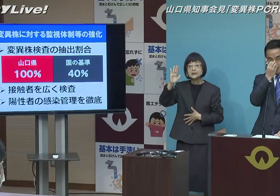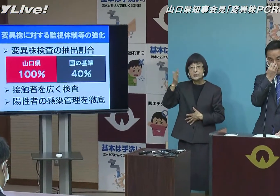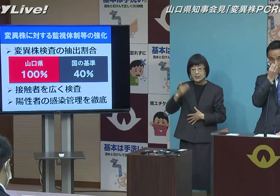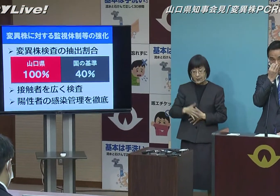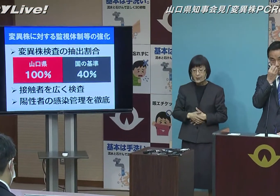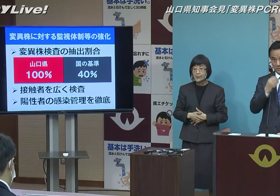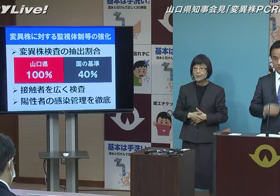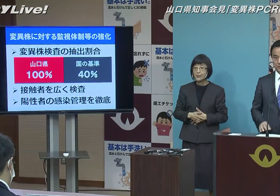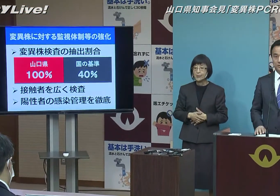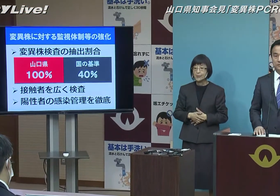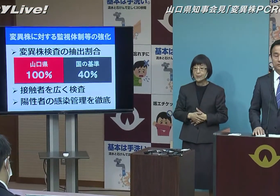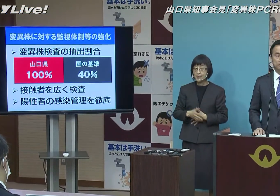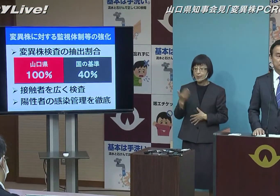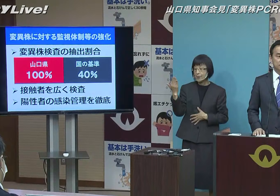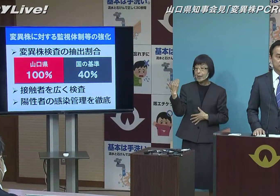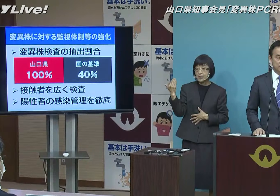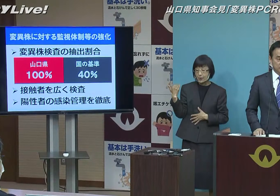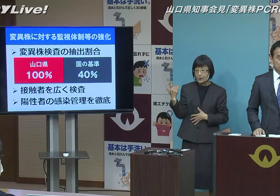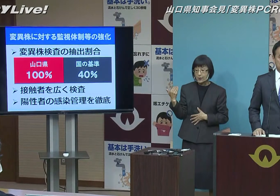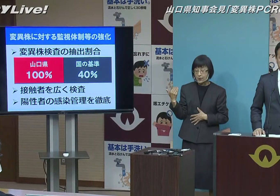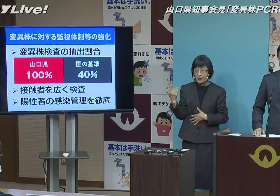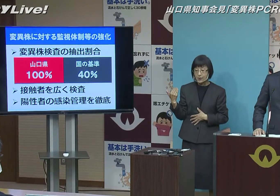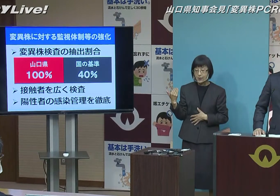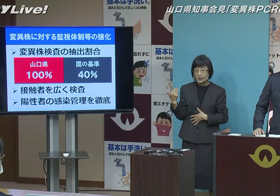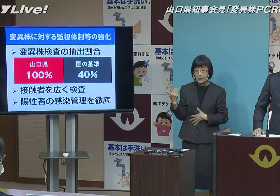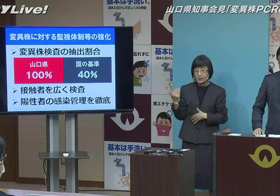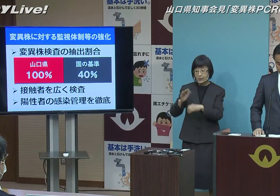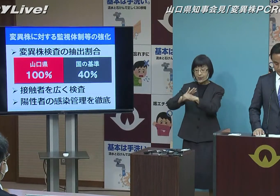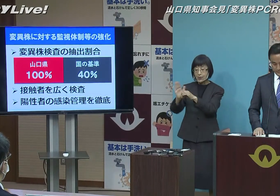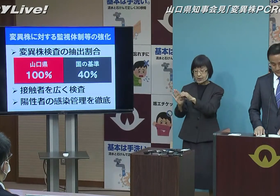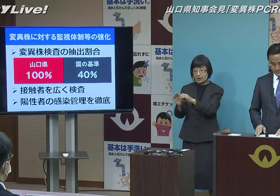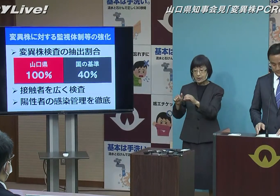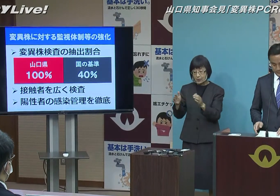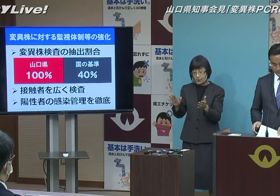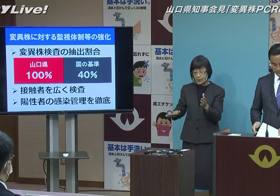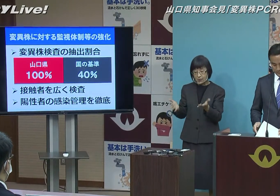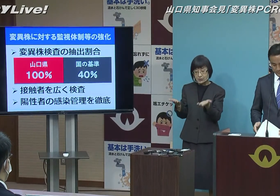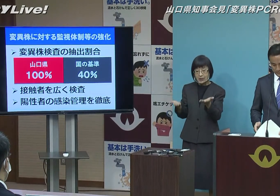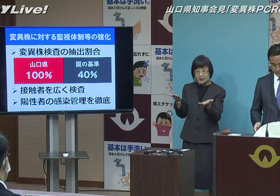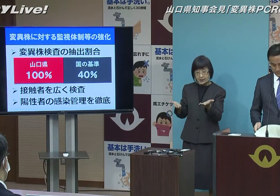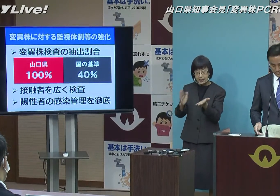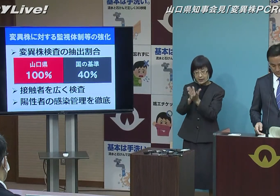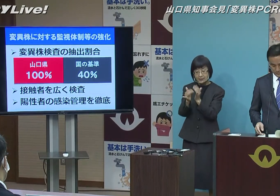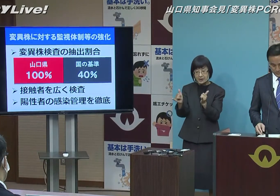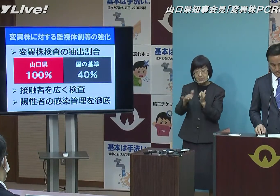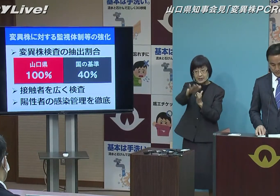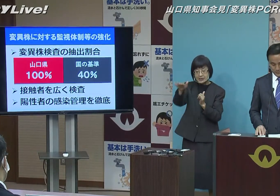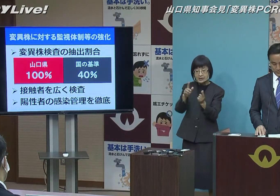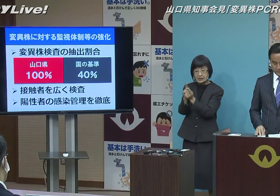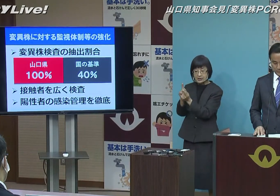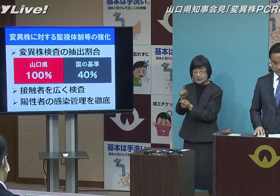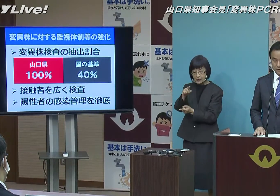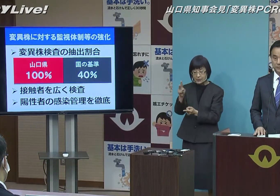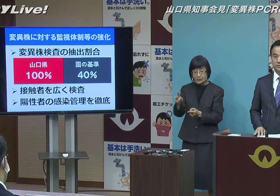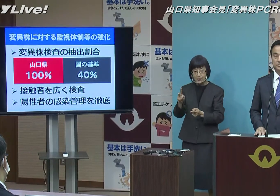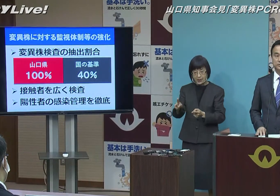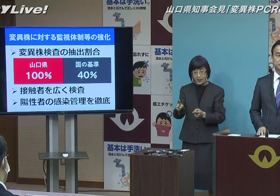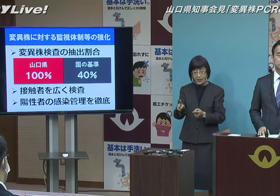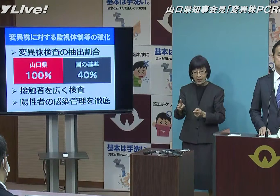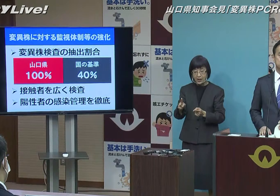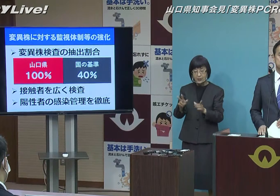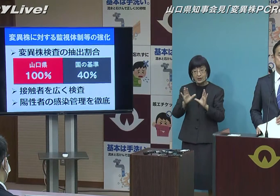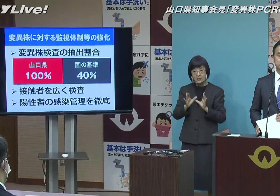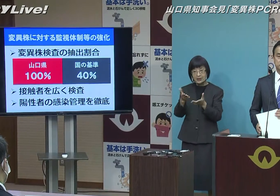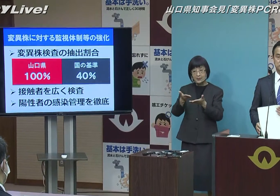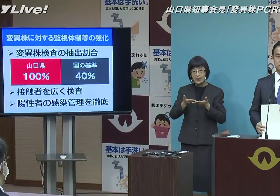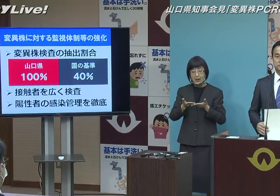の新型コロナウイルスと、まあ、比較した上でしっかり県民の皆さんにどういうふうに行動を受け止めても